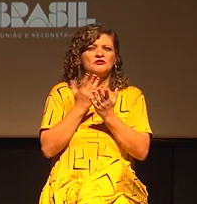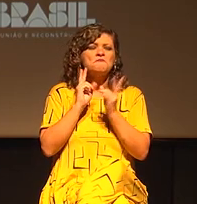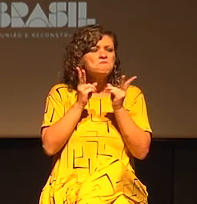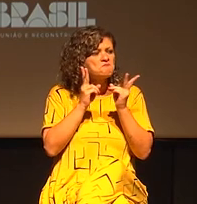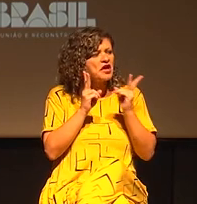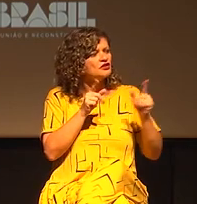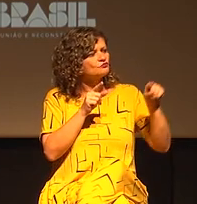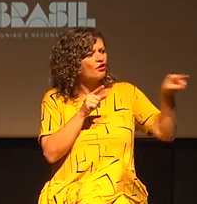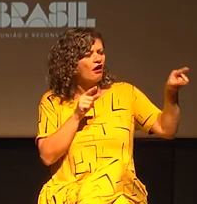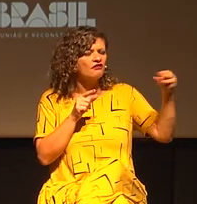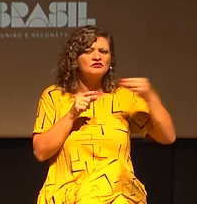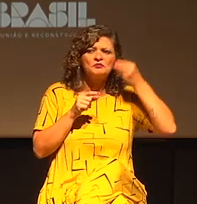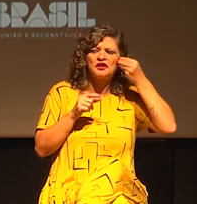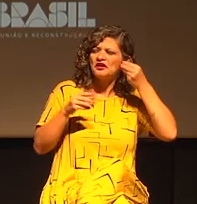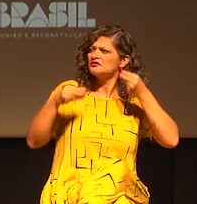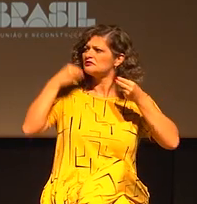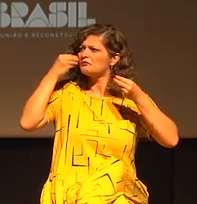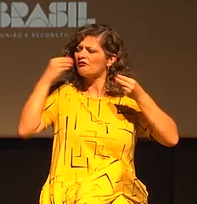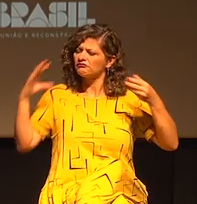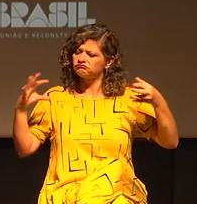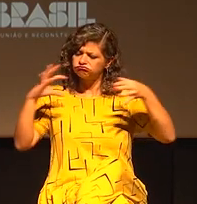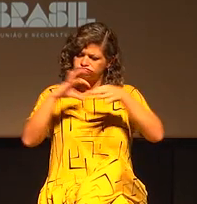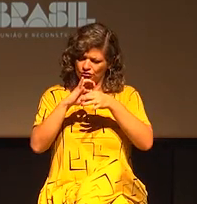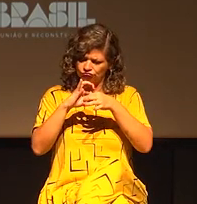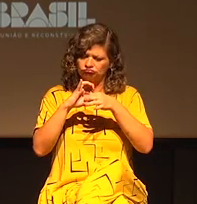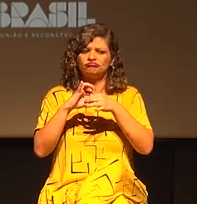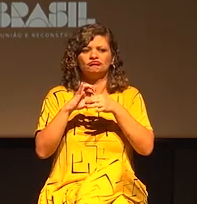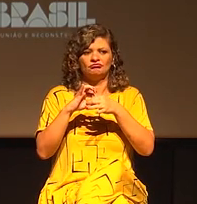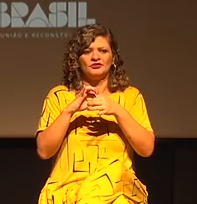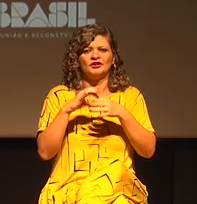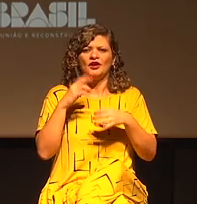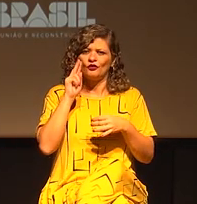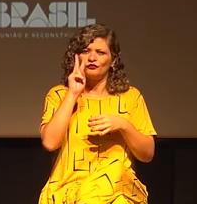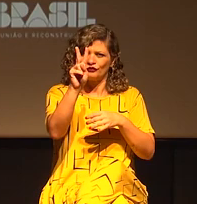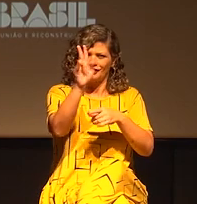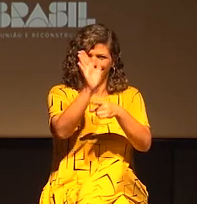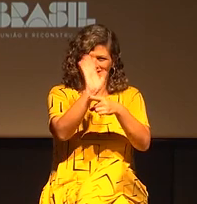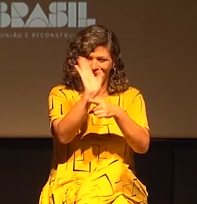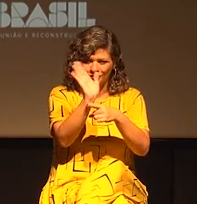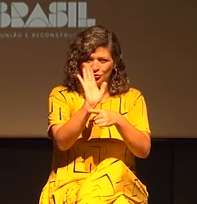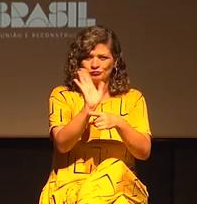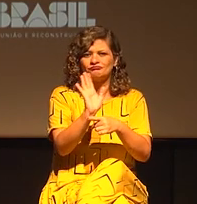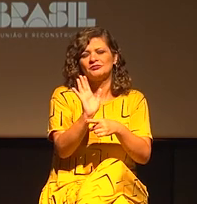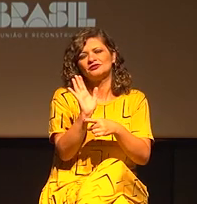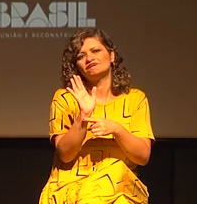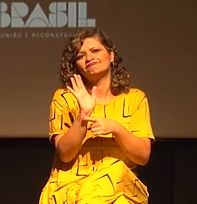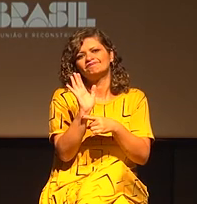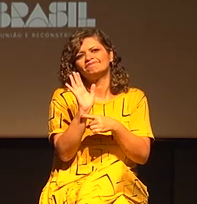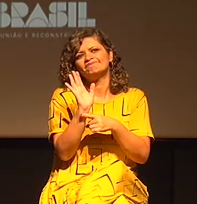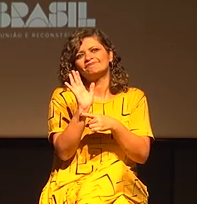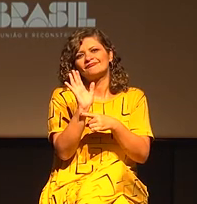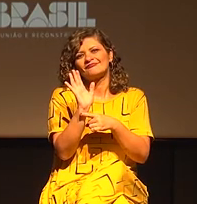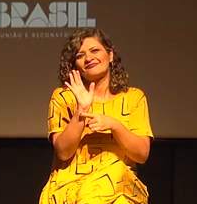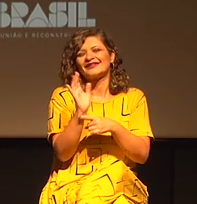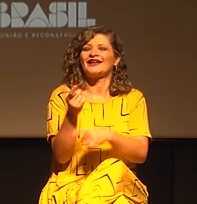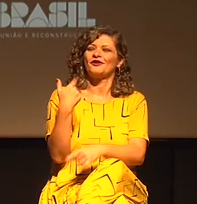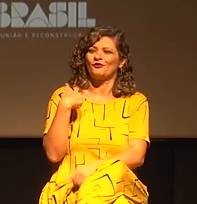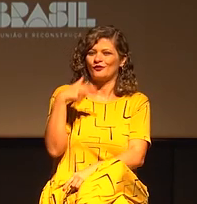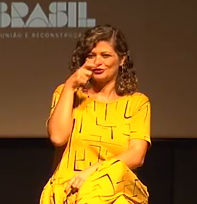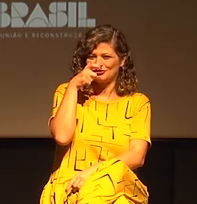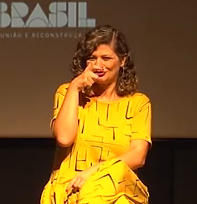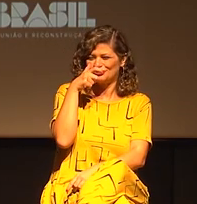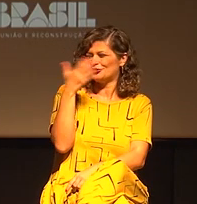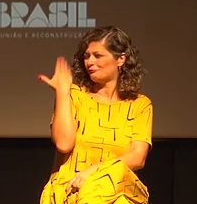rede mesmo pessoal bom minha relação com os filmes eh eu tava reassistindo